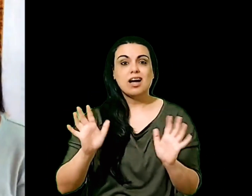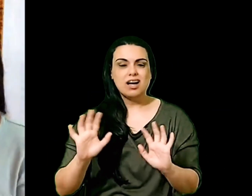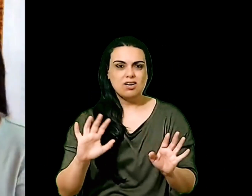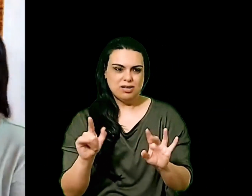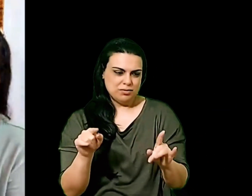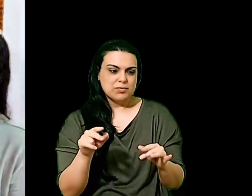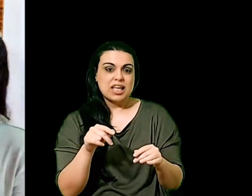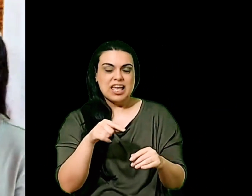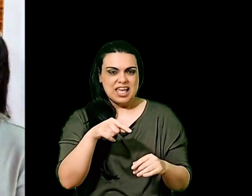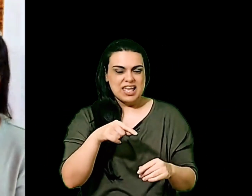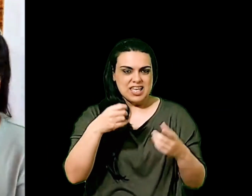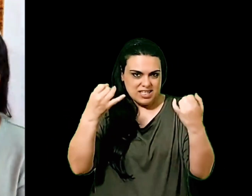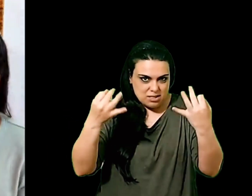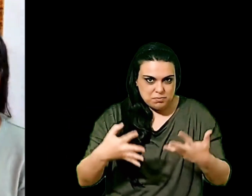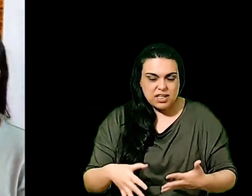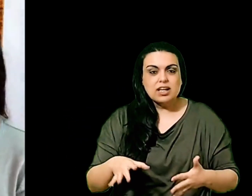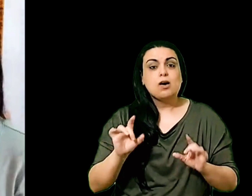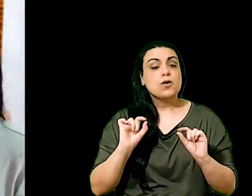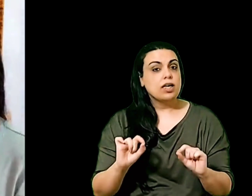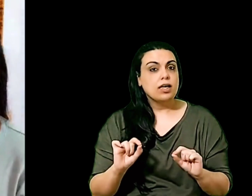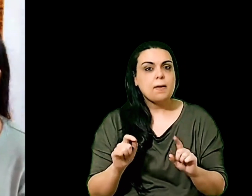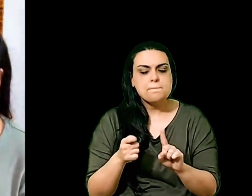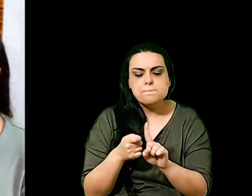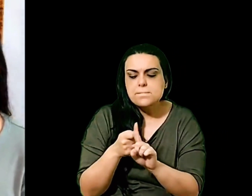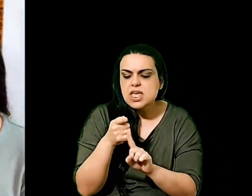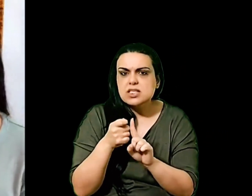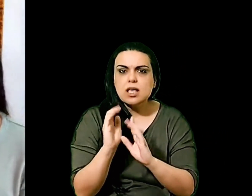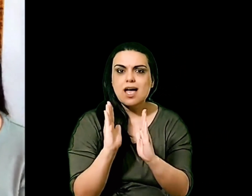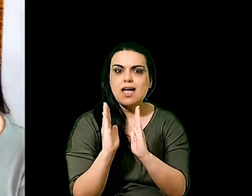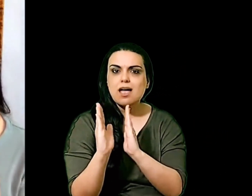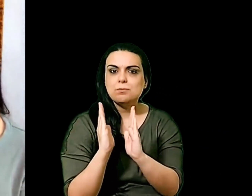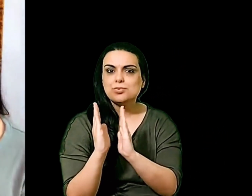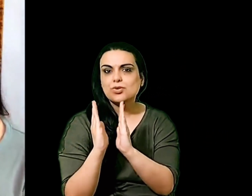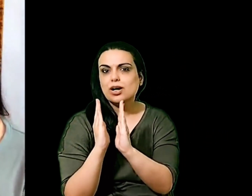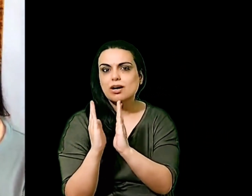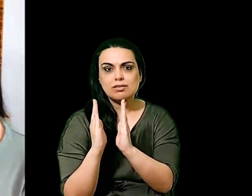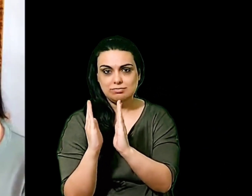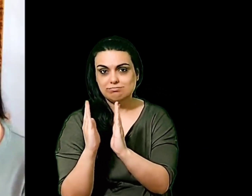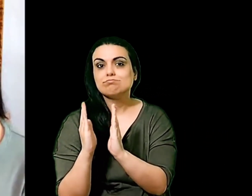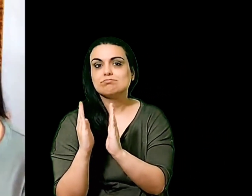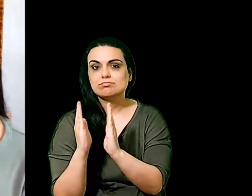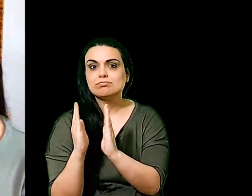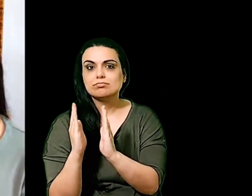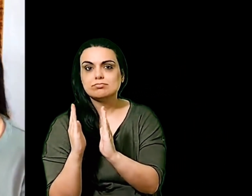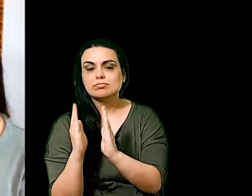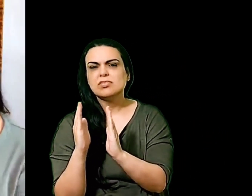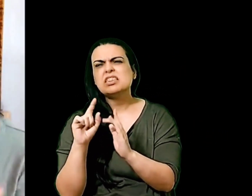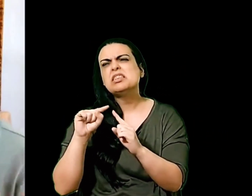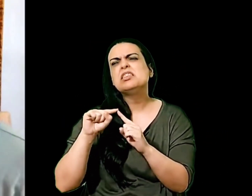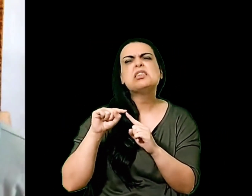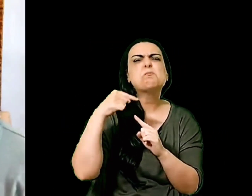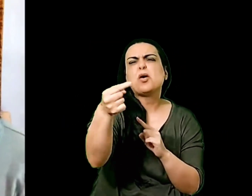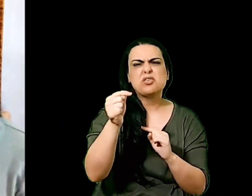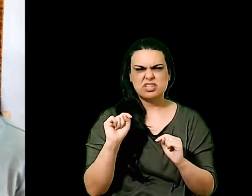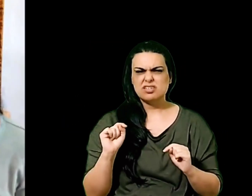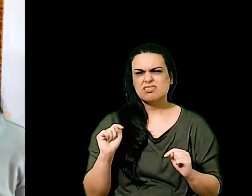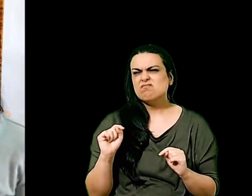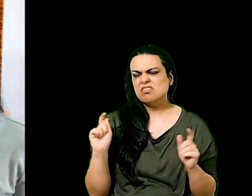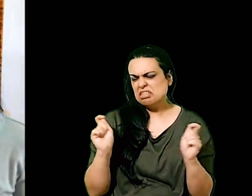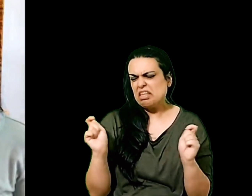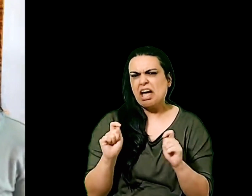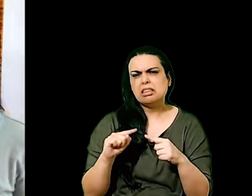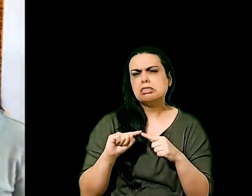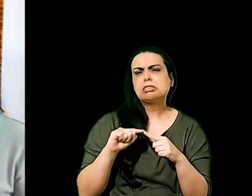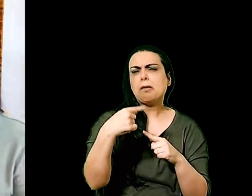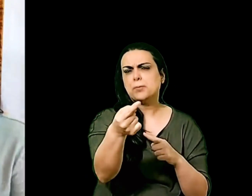assim, é porque aqui a linguagem é muito antiga, né? Mas eles dizem assim, alguns meses e época mais adequada